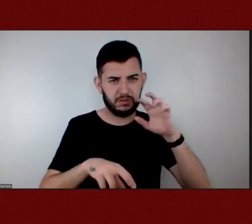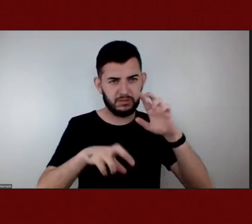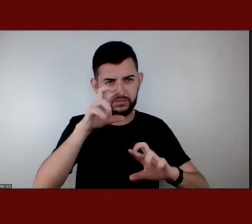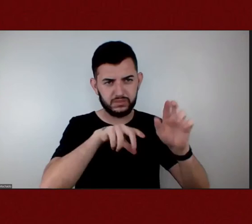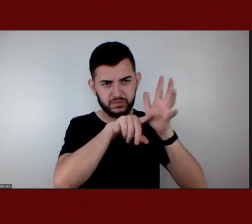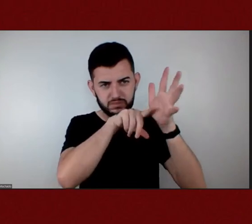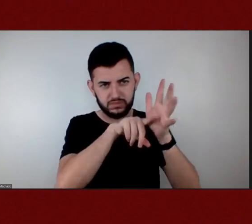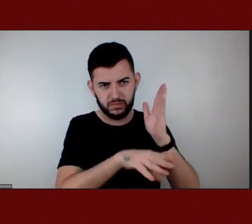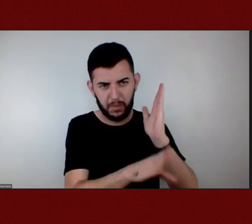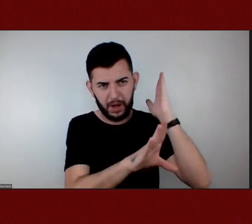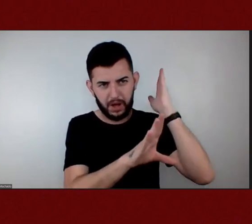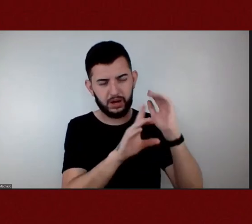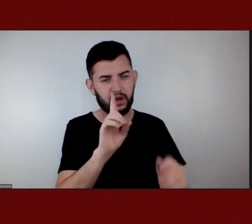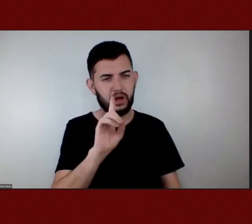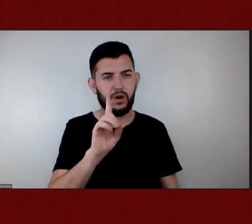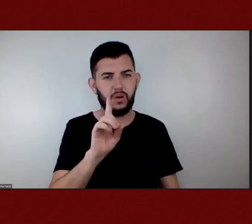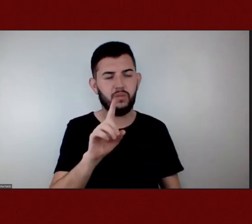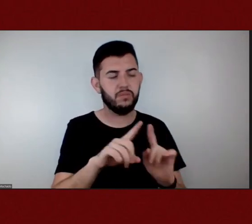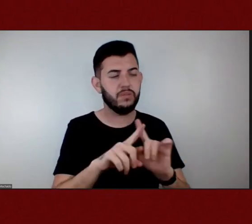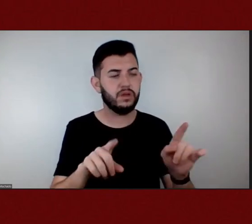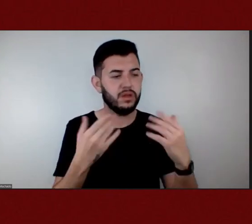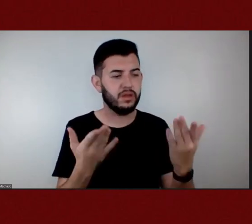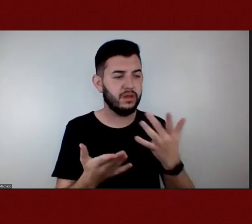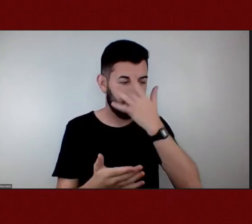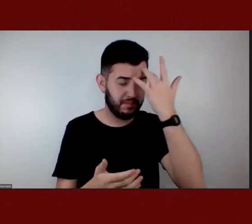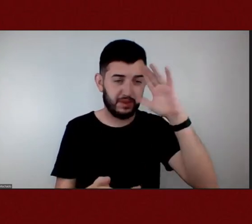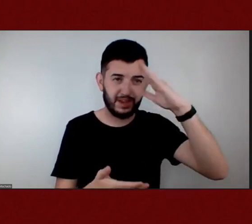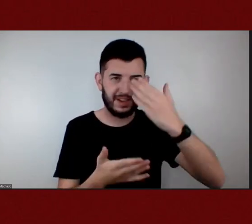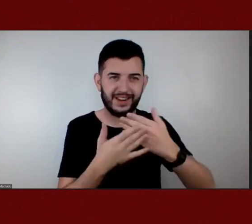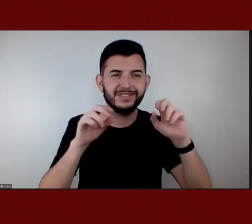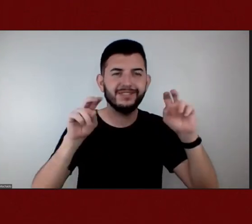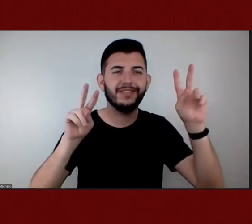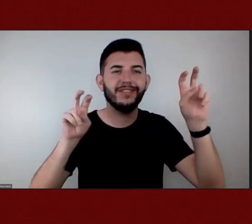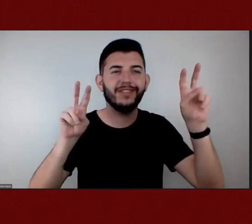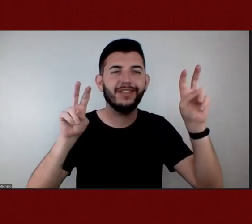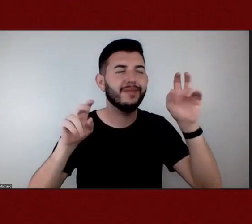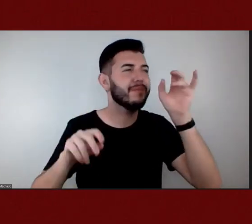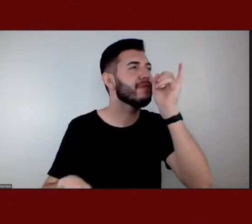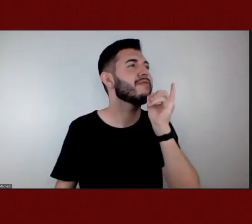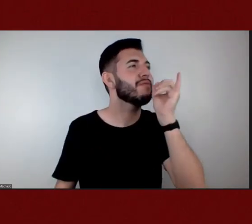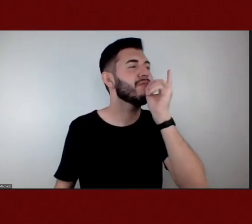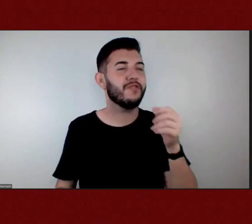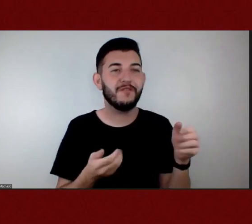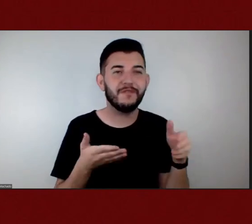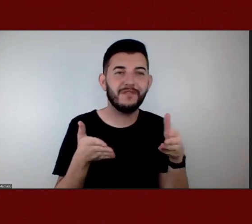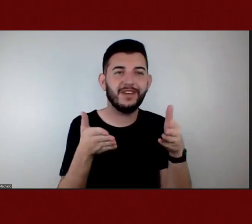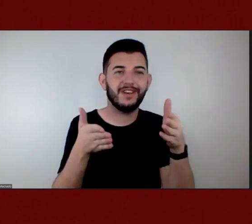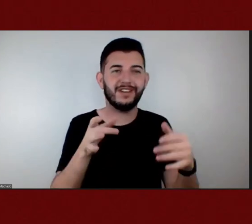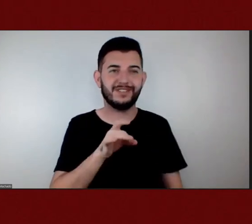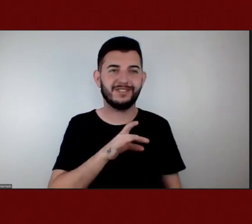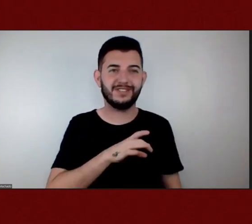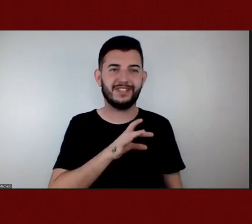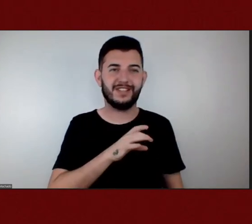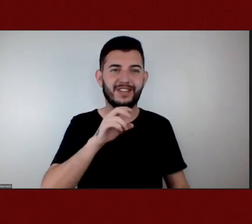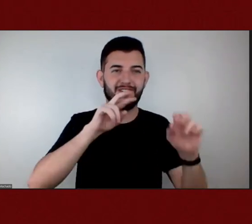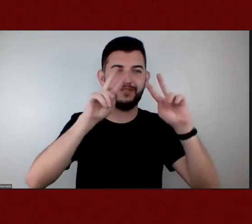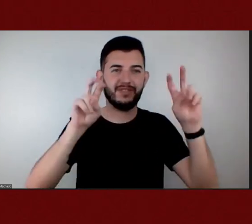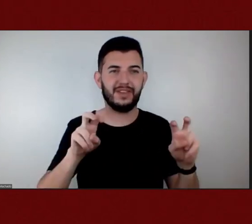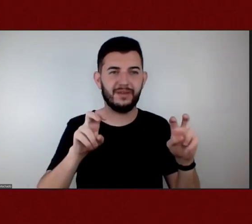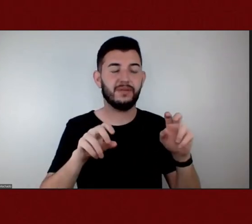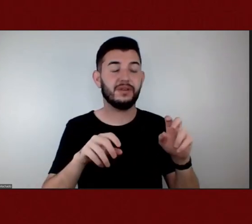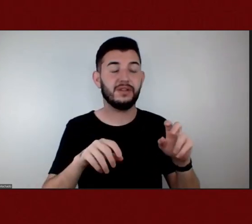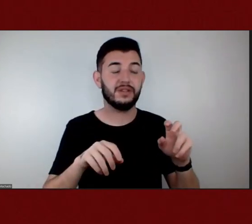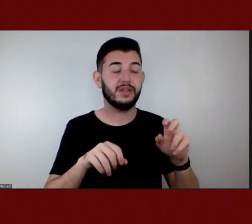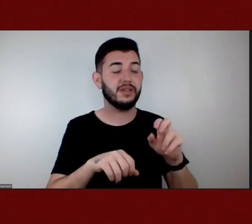acreditávamos nessa chamada, aspas, via chilena do socialismo. Nós dávamos um valor intrínseco ao fato de que a revolução